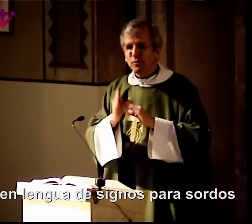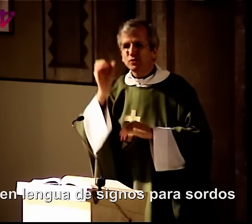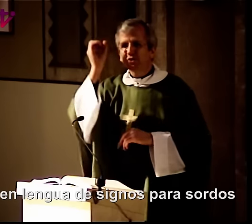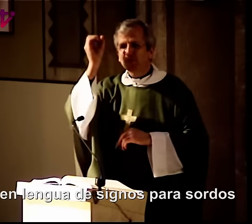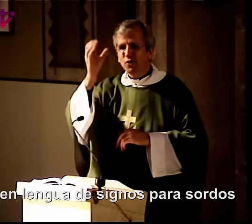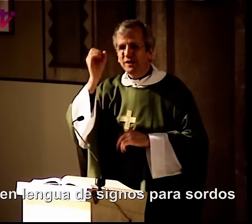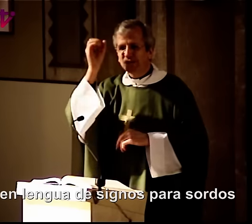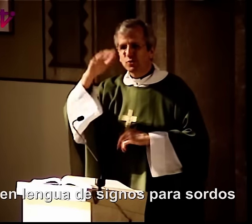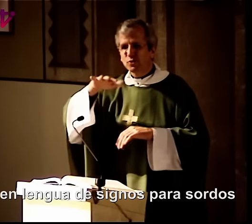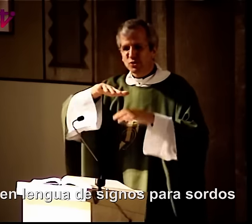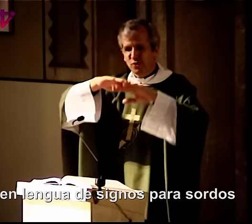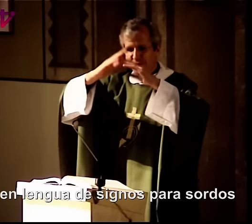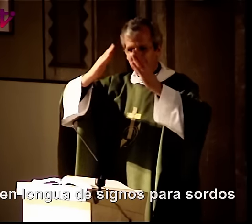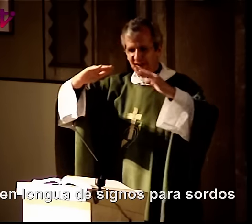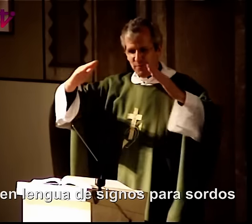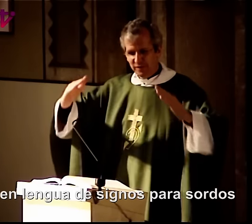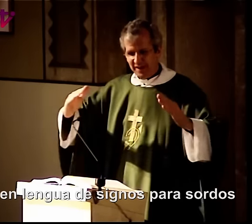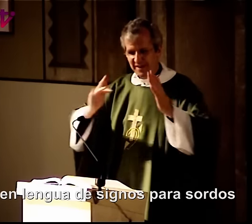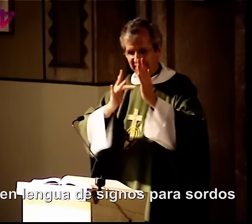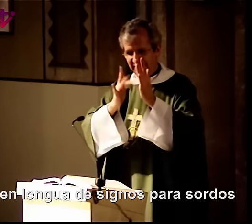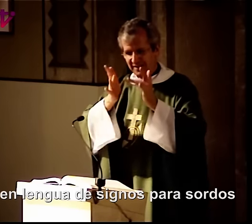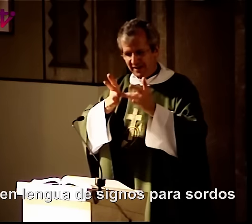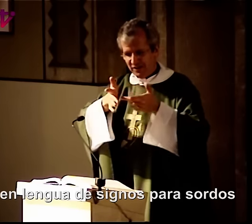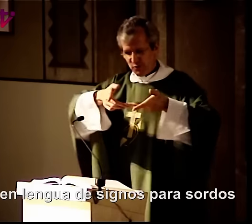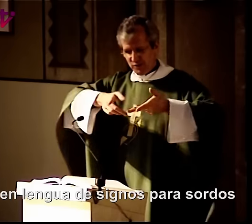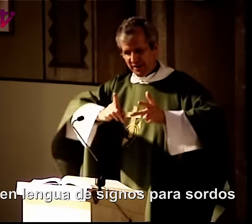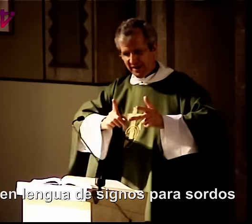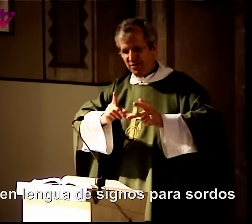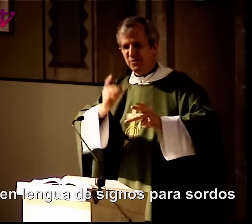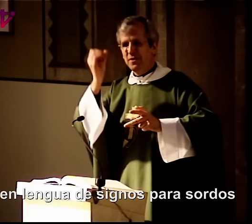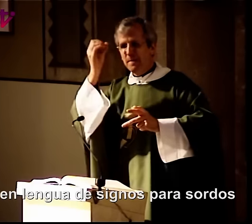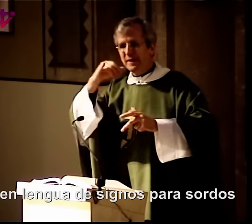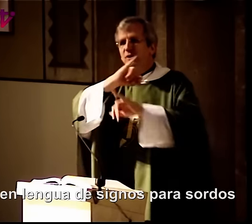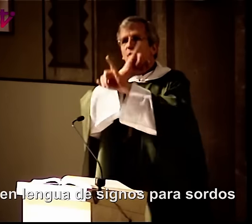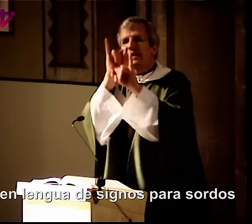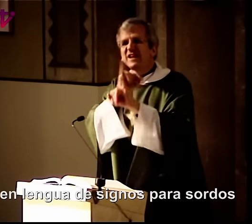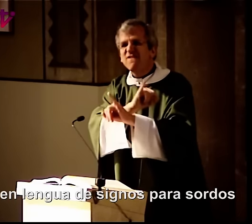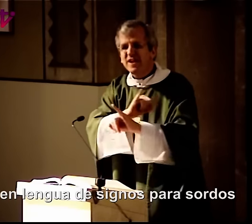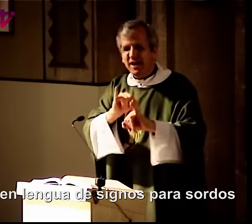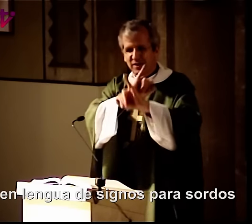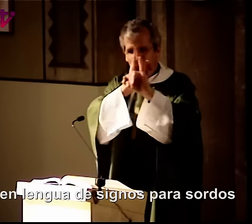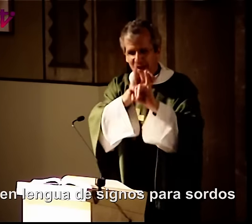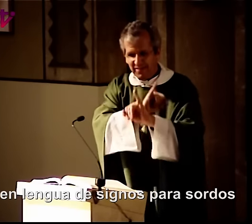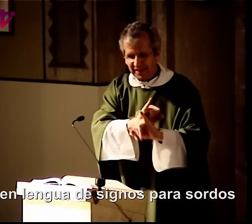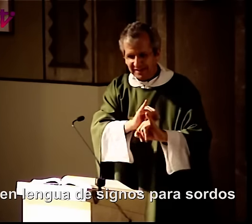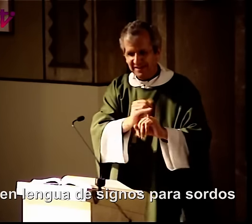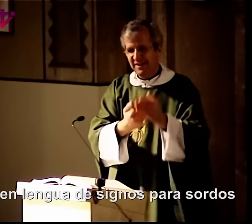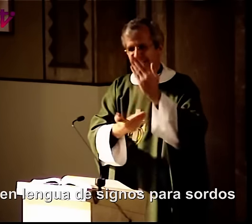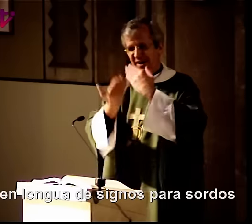Continuamos con el discurso de la montaña. Jesús sentado predicó las bienaventuranzas. El otro